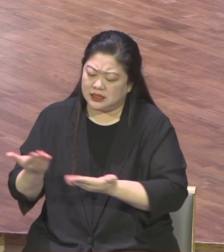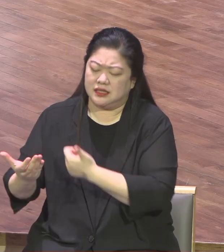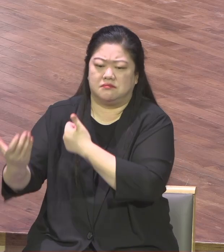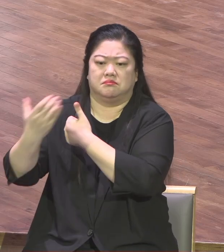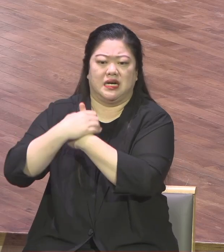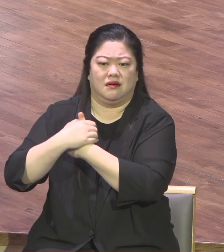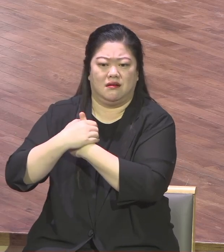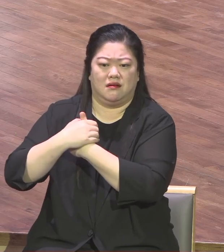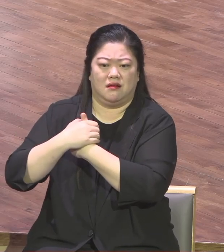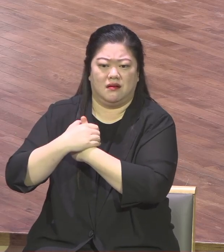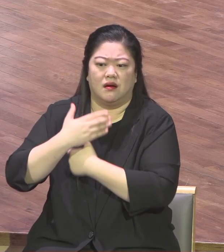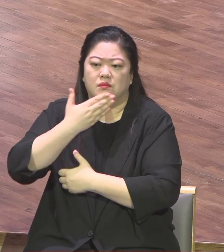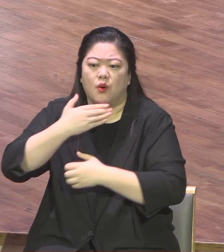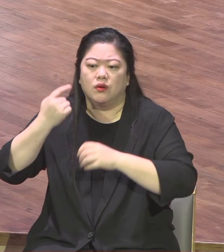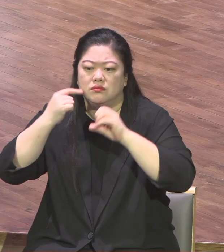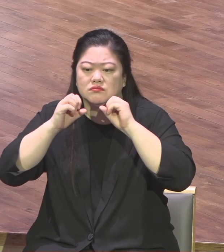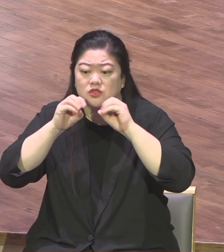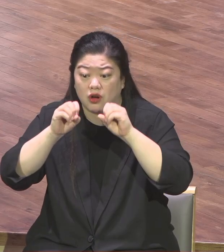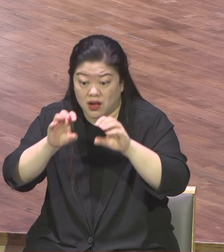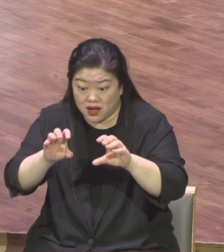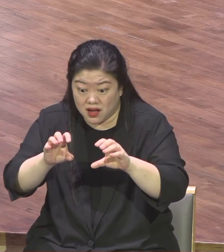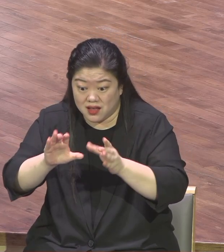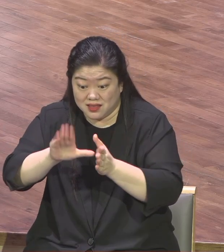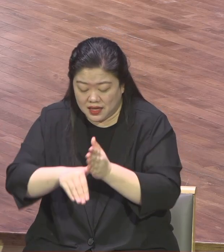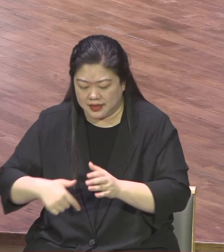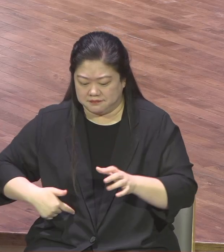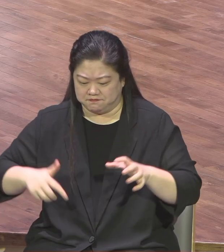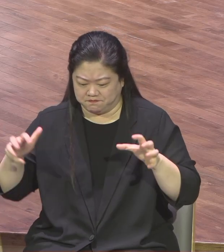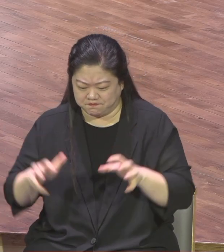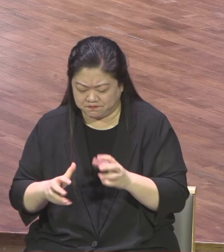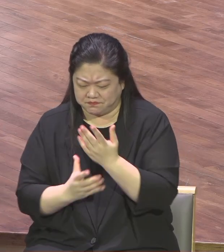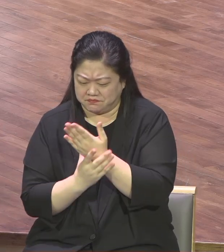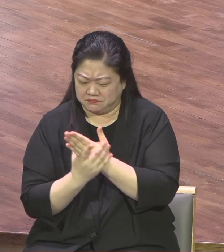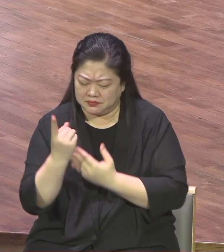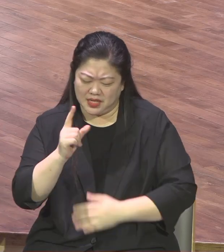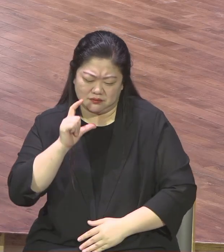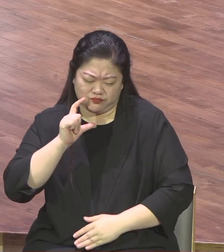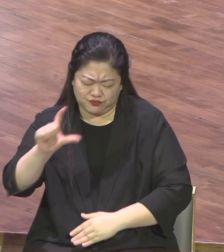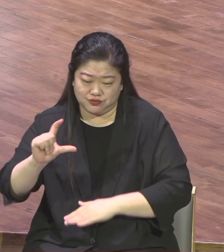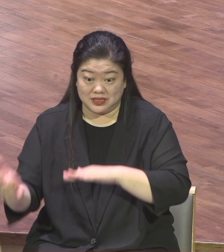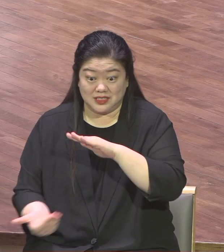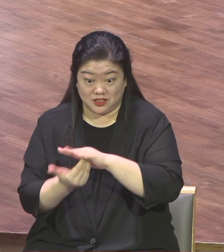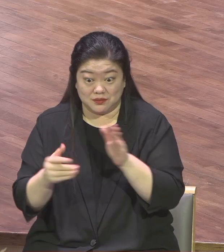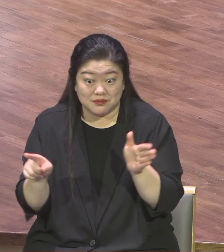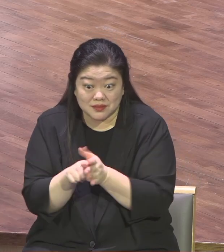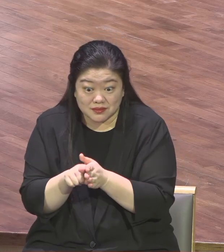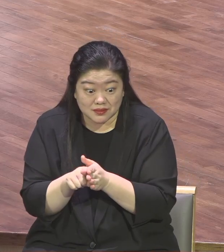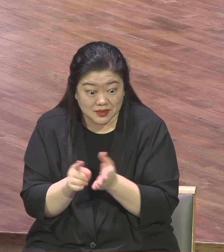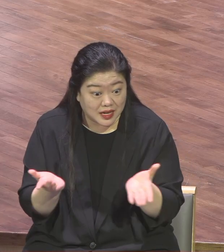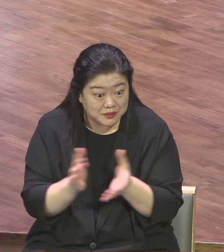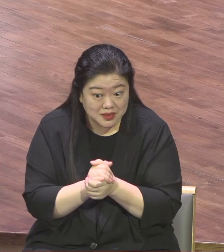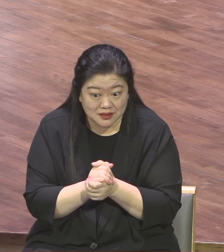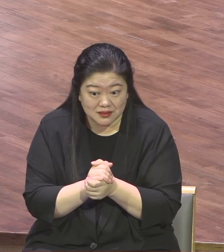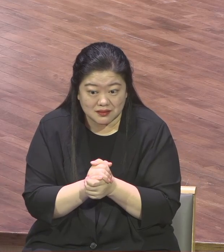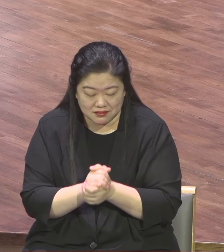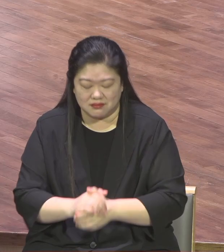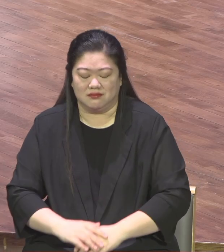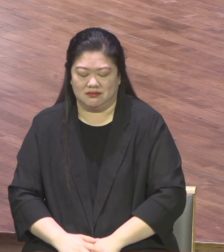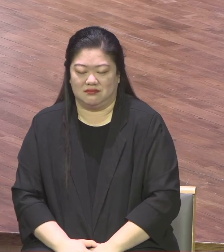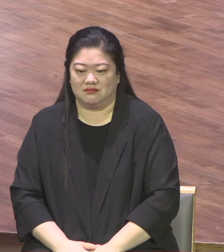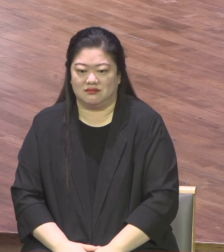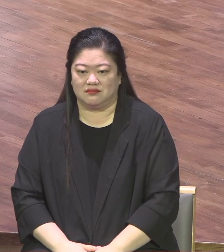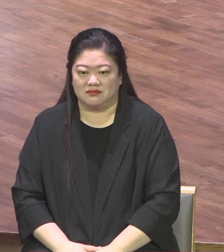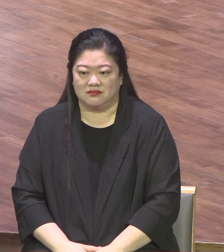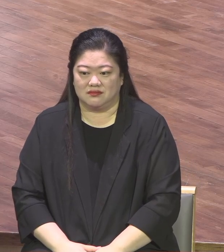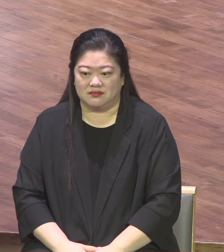이거는 반드시 일신 점신 지속으로 성취될 줄로 믿습니다. 너무나 놀라운 이